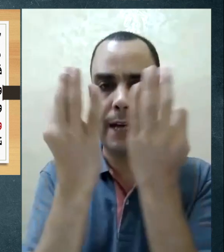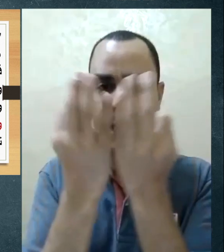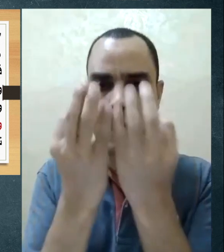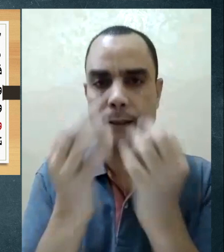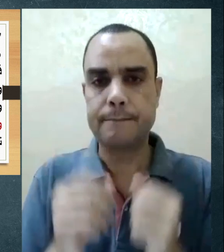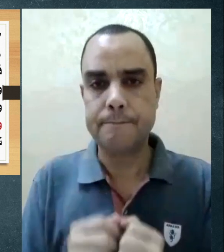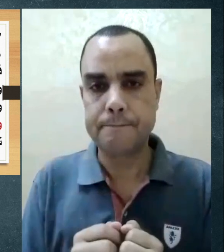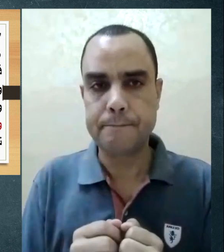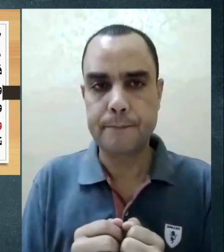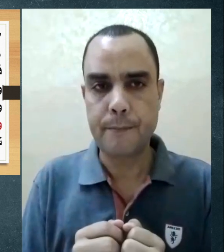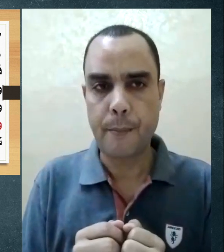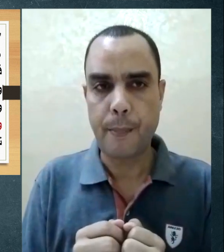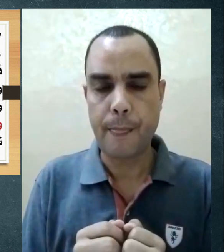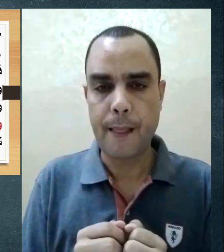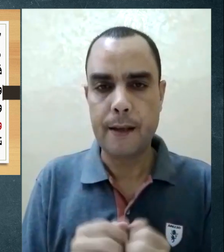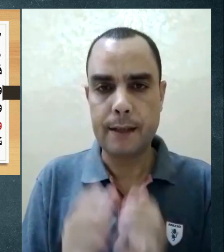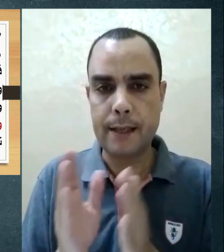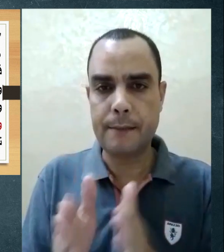اجتماعية